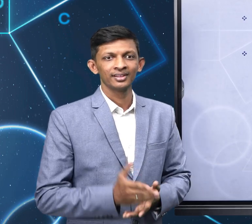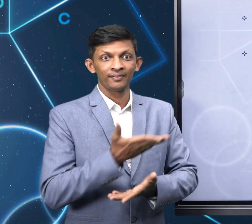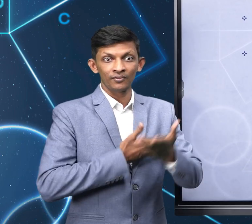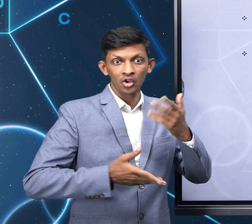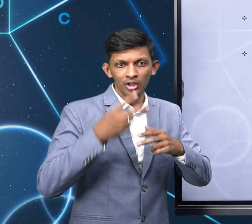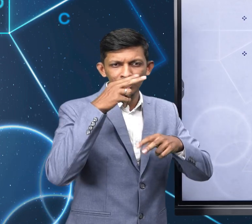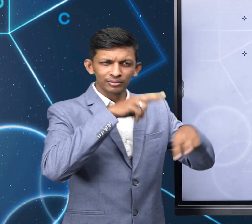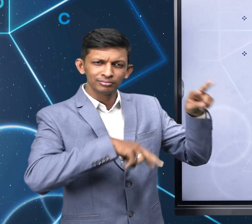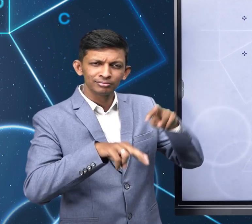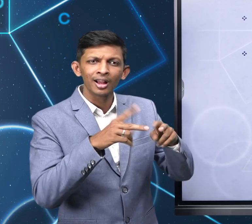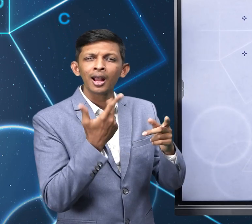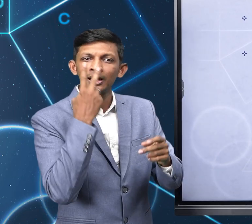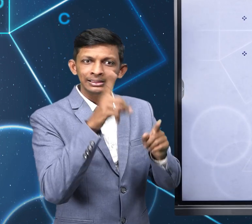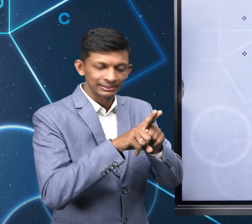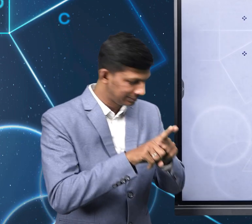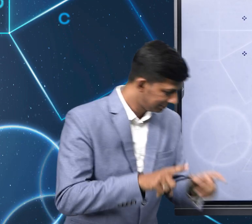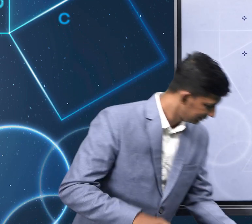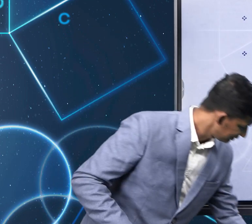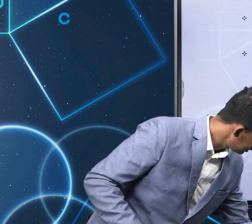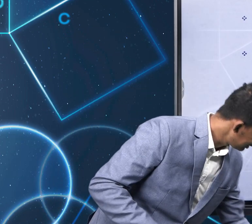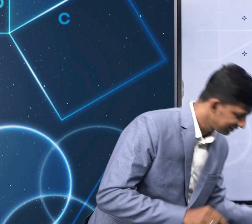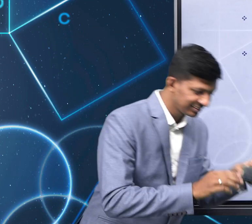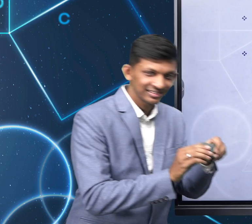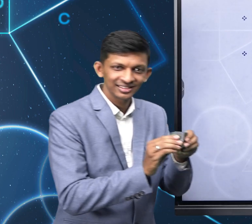आपण पाहू शकतो की प्रतिमेचे पुढचे,